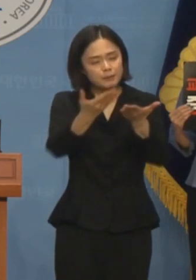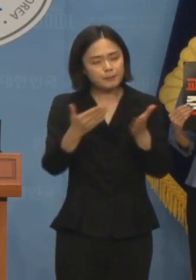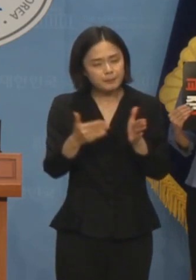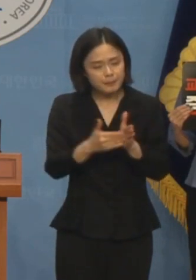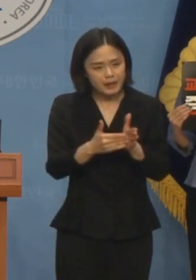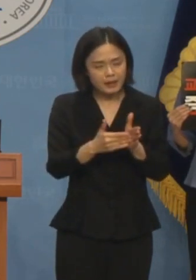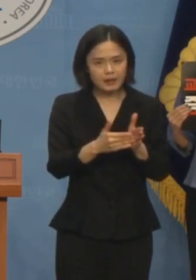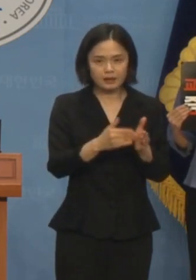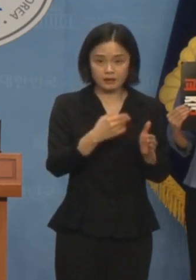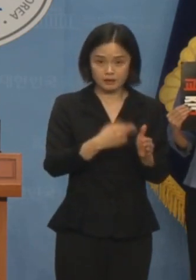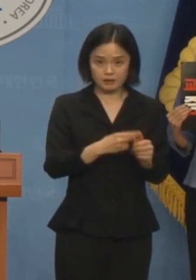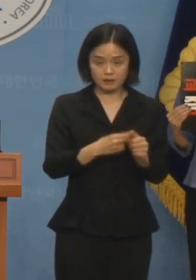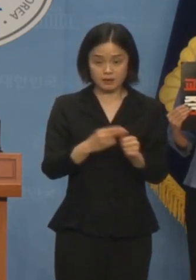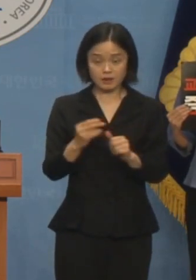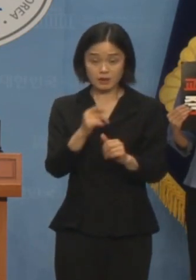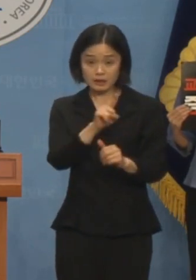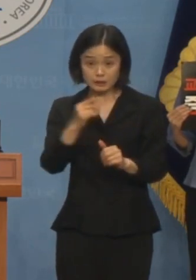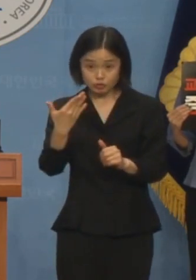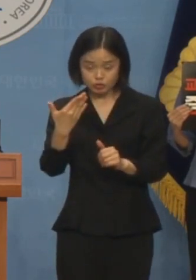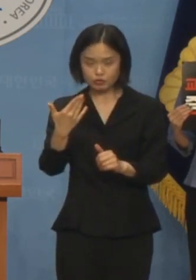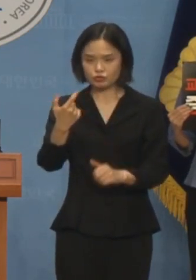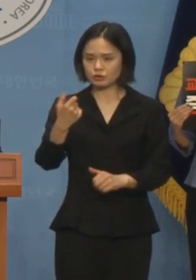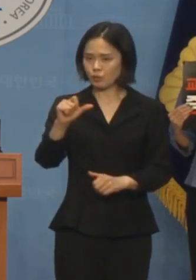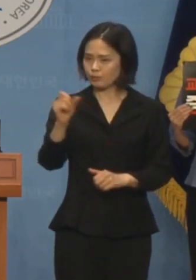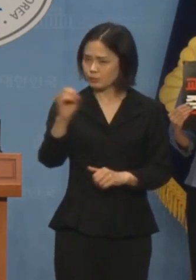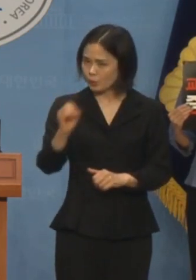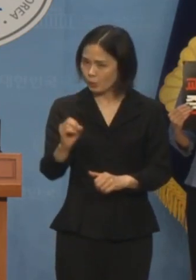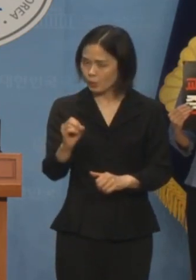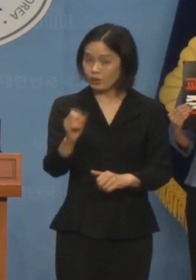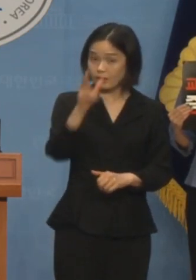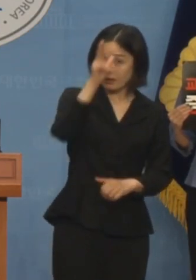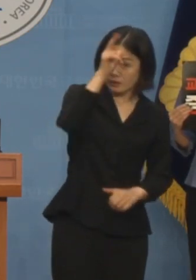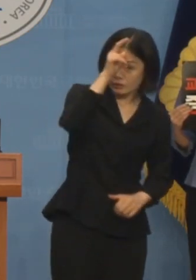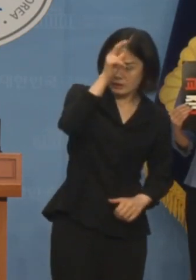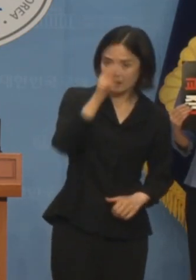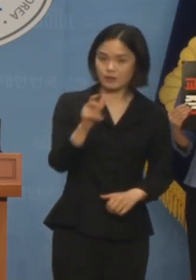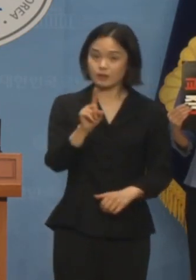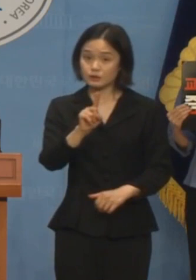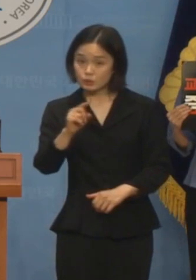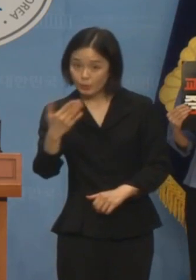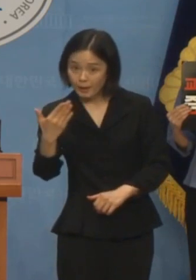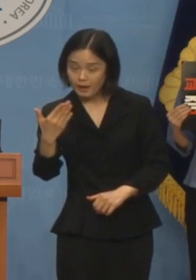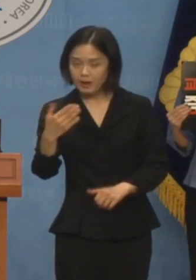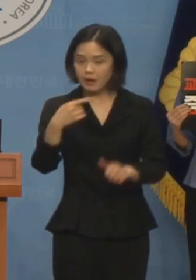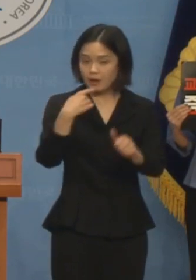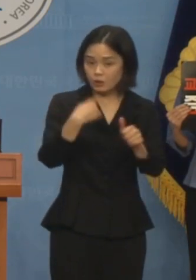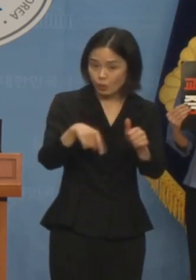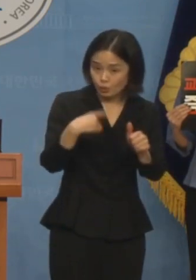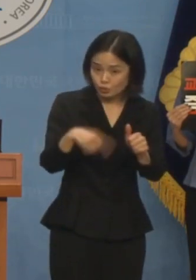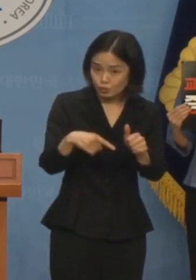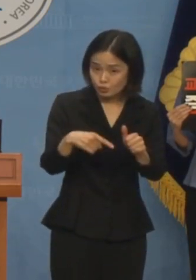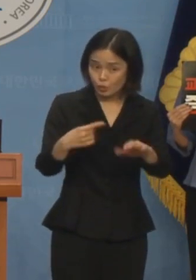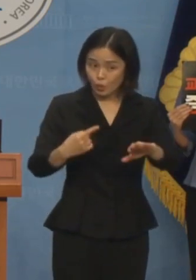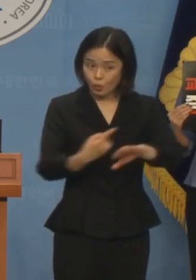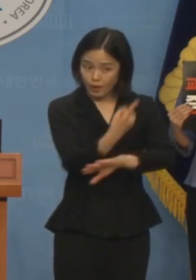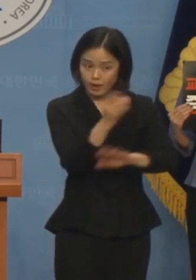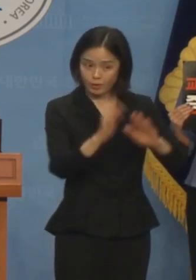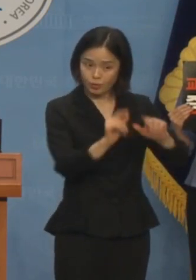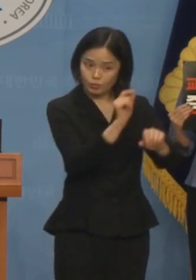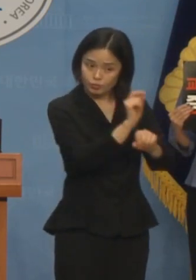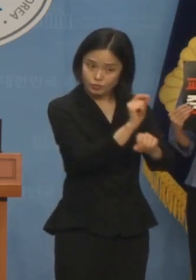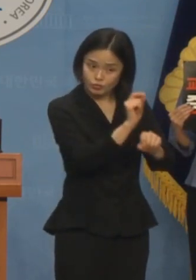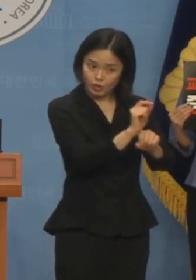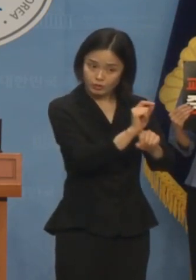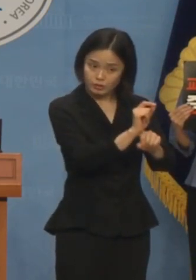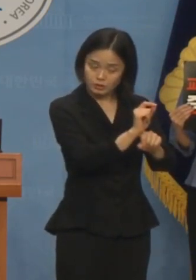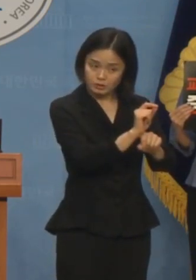공무원은 65%입니다. 경찰, 소방, 교육, 우정직 공무원을 제외한 기타 모든 직종 공무원의 순직 인정